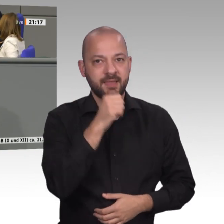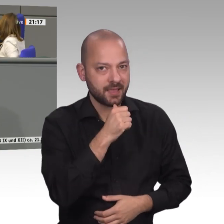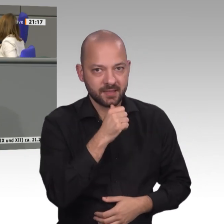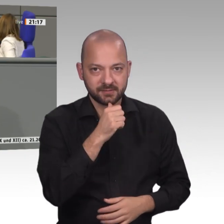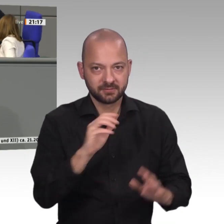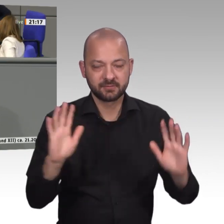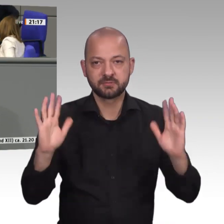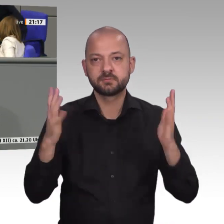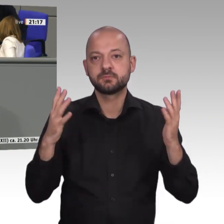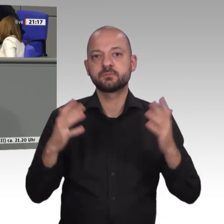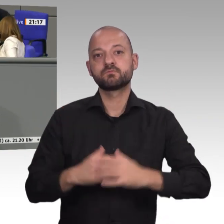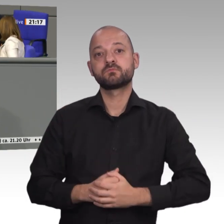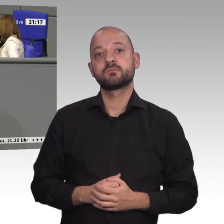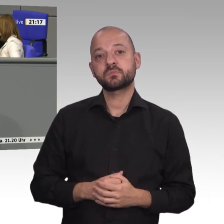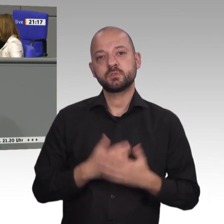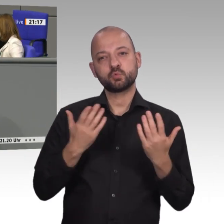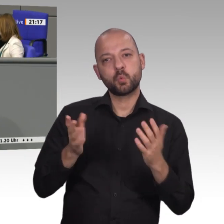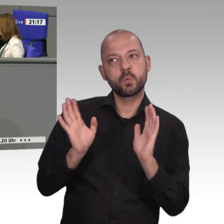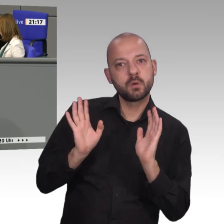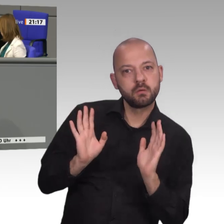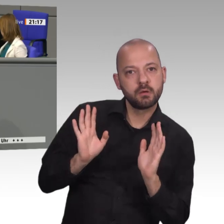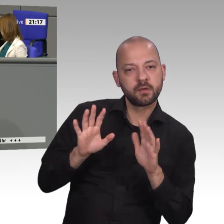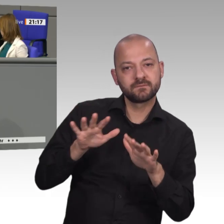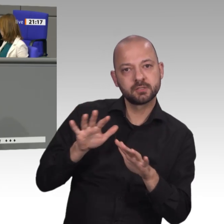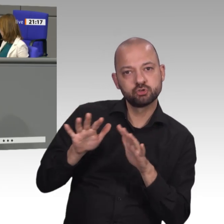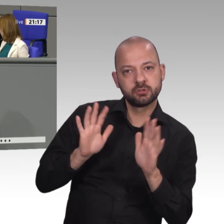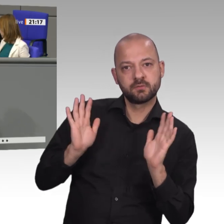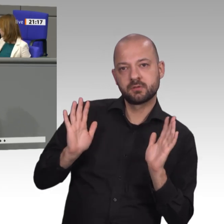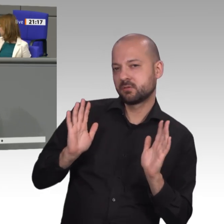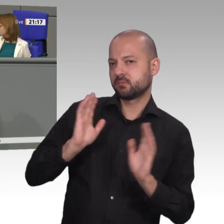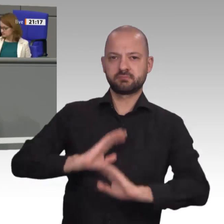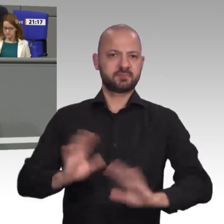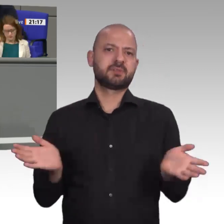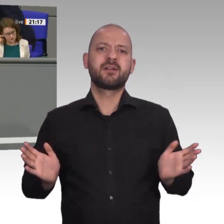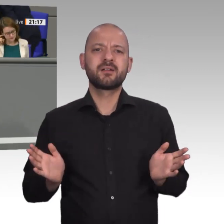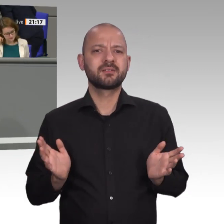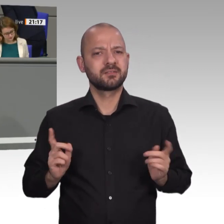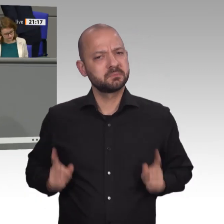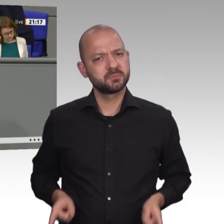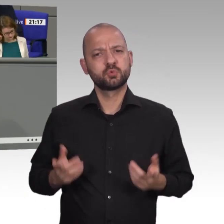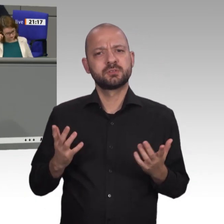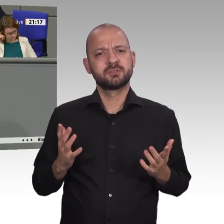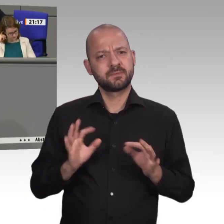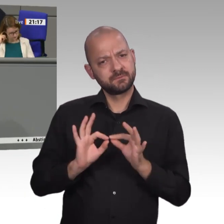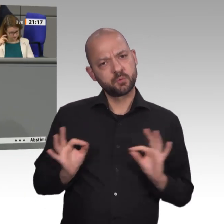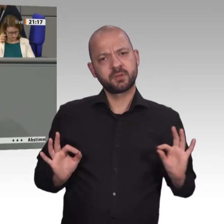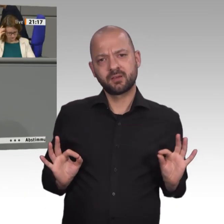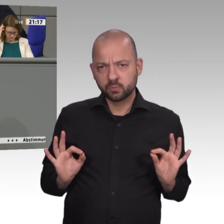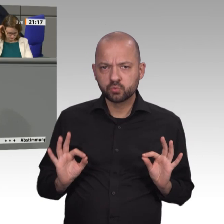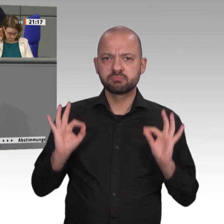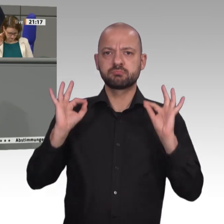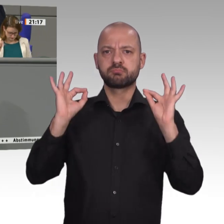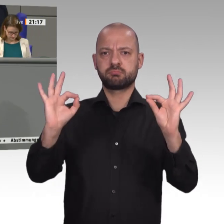der Wirtschaft bringt, dass tatsächlich auch mehr Menschen mit Schwerbehinderungen eingestellt werden. Und ein zweiter Punkt, auf den bin ich ja schon eingegangen,